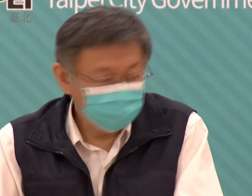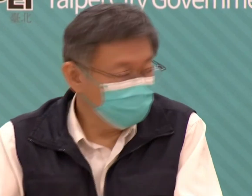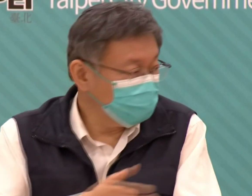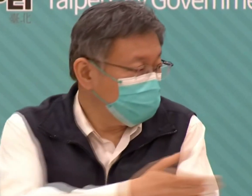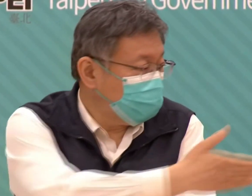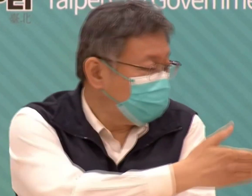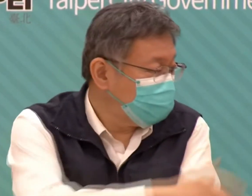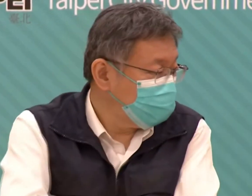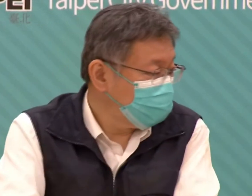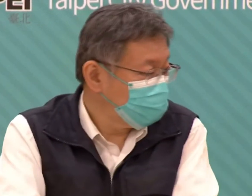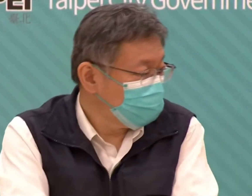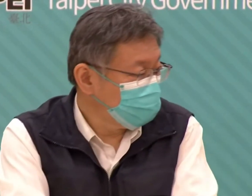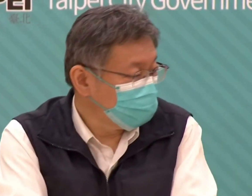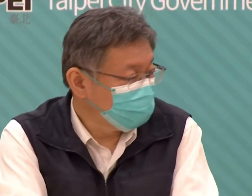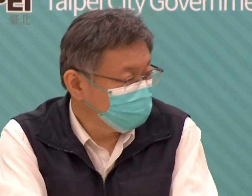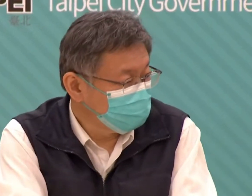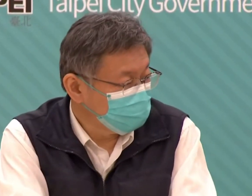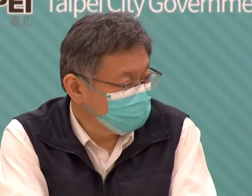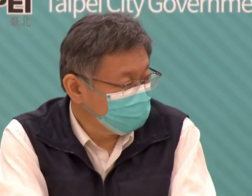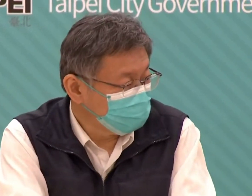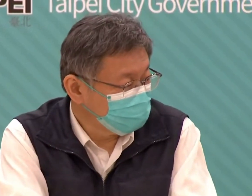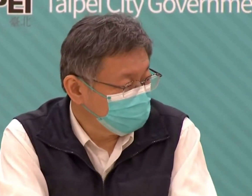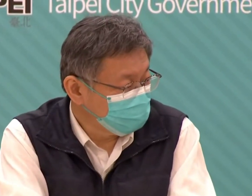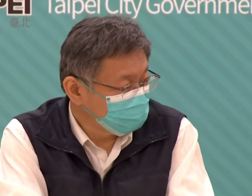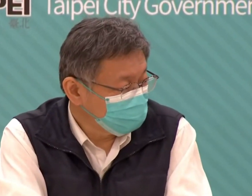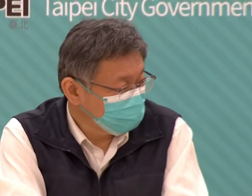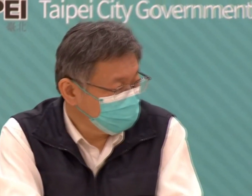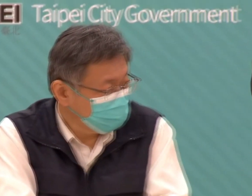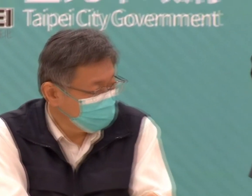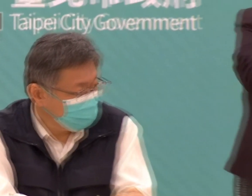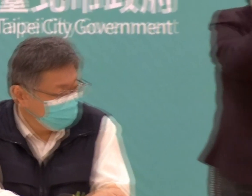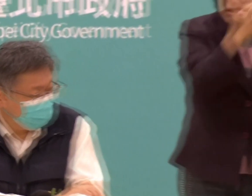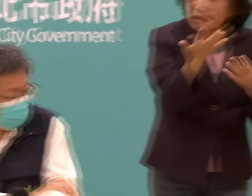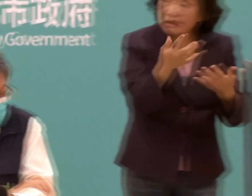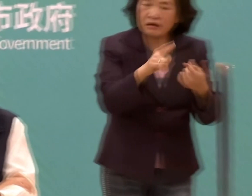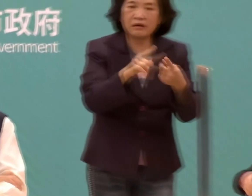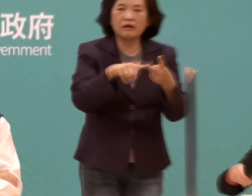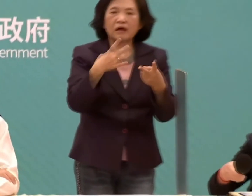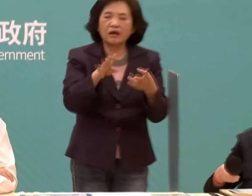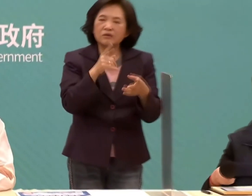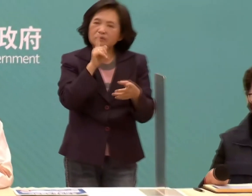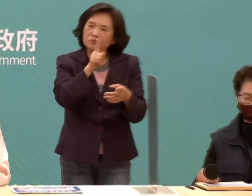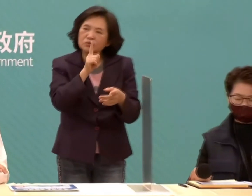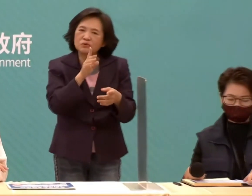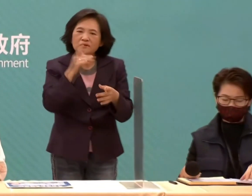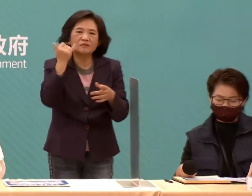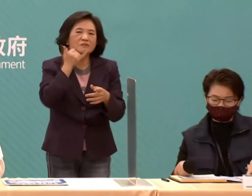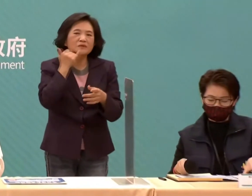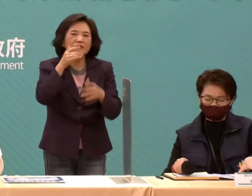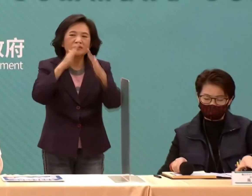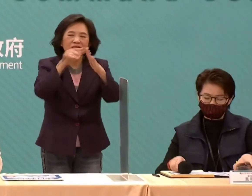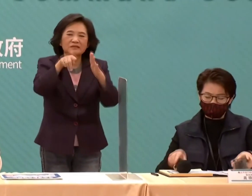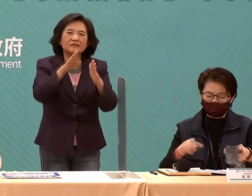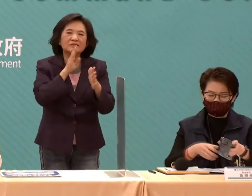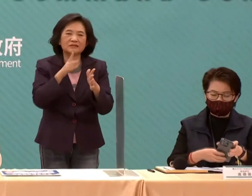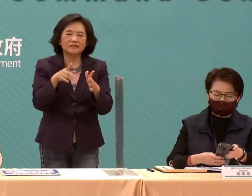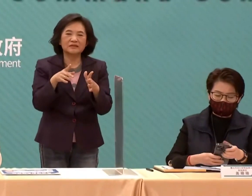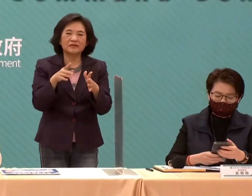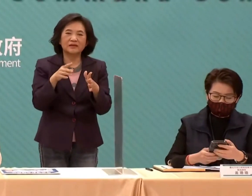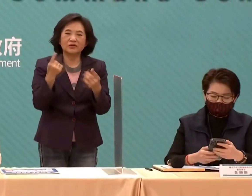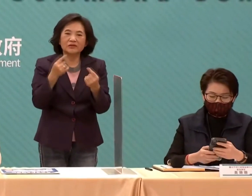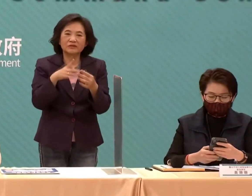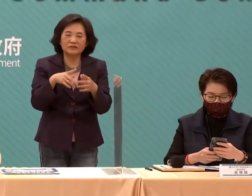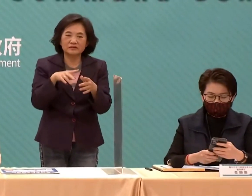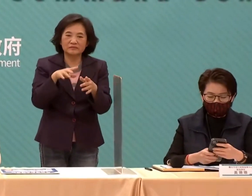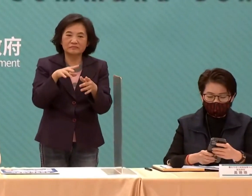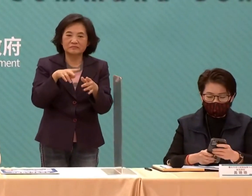这位前主播他是不是已经有确诊的情况？第二个是类普筛，因为类普筛你觉得现在在